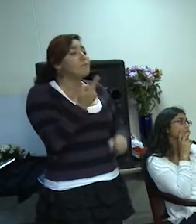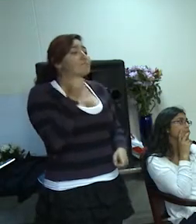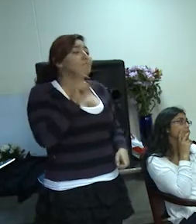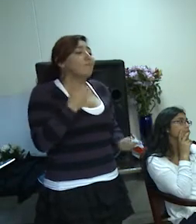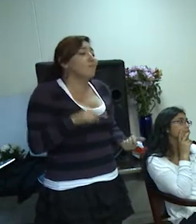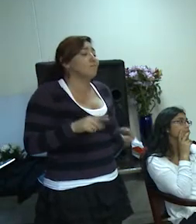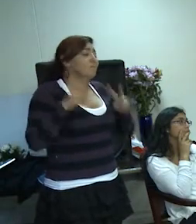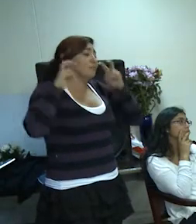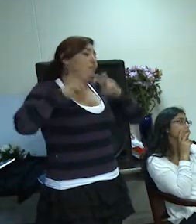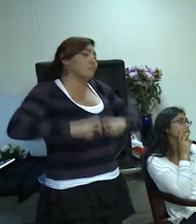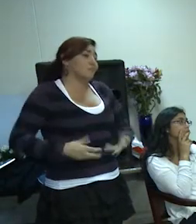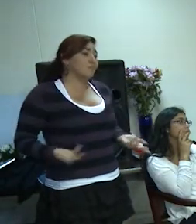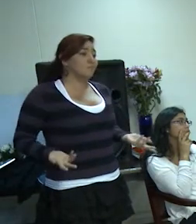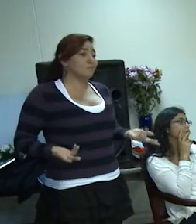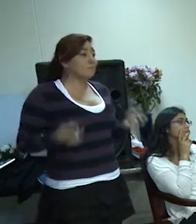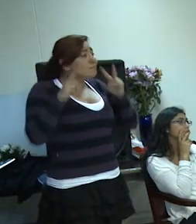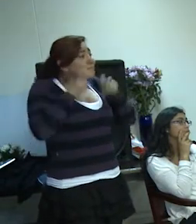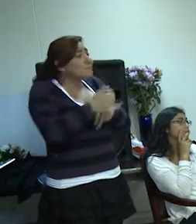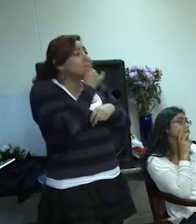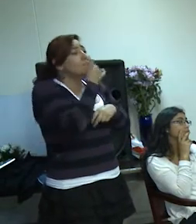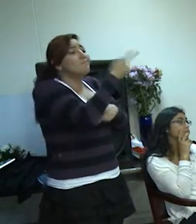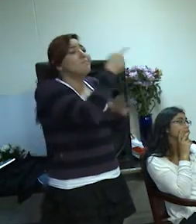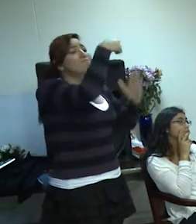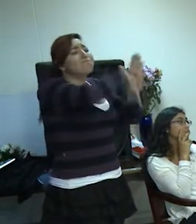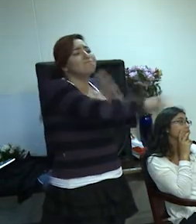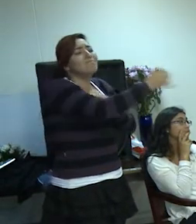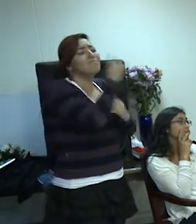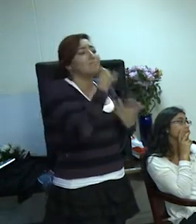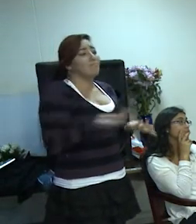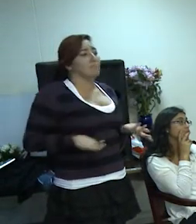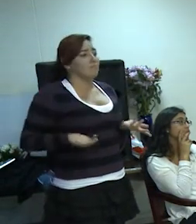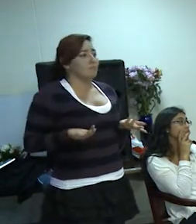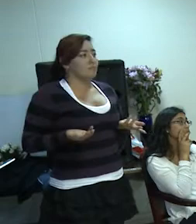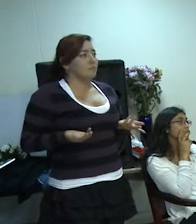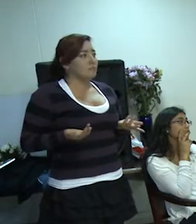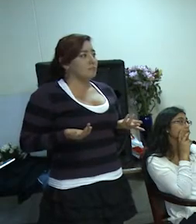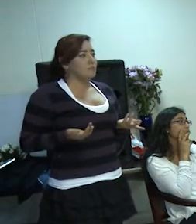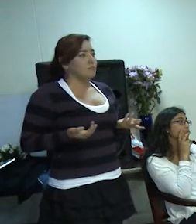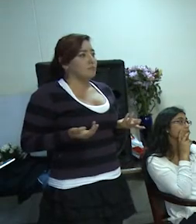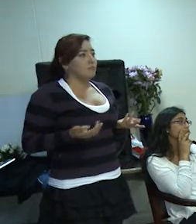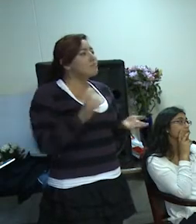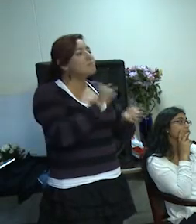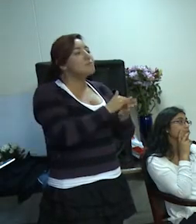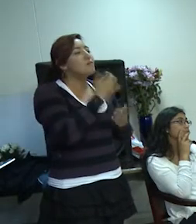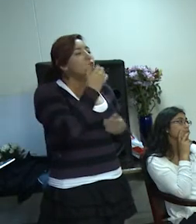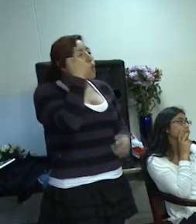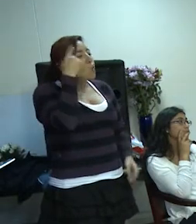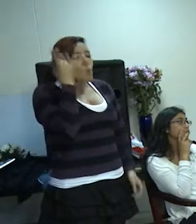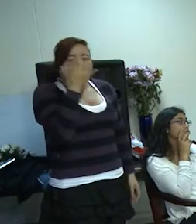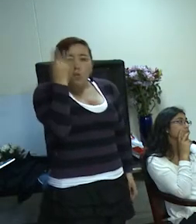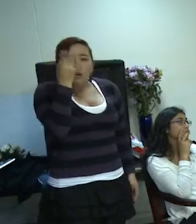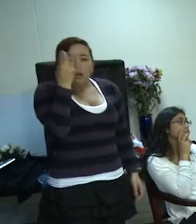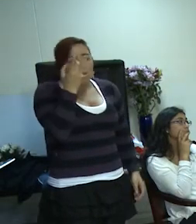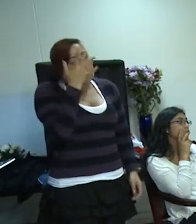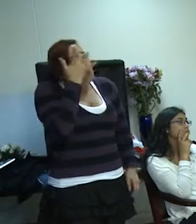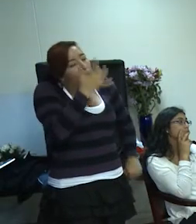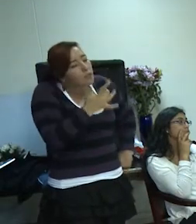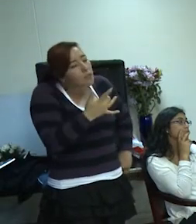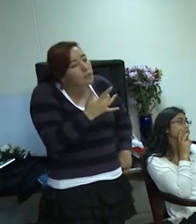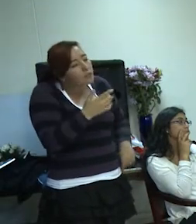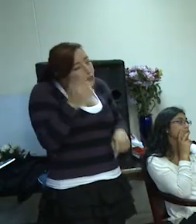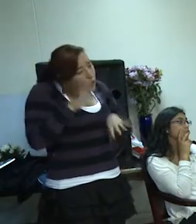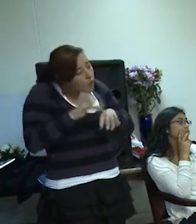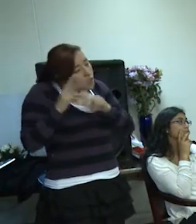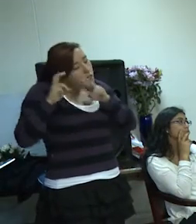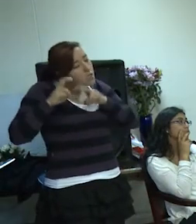investigación, investigar qué es lo que pasa ahí, porque es así como cuando duele la cabeza por algo, es esto que está